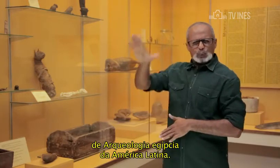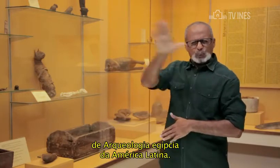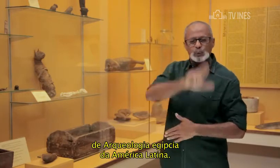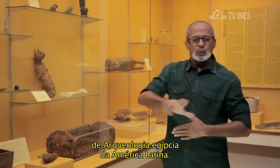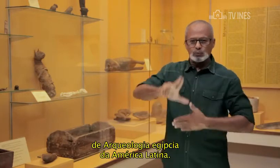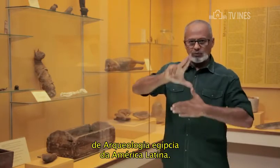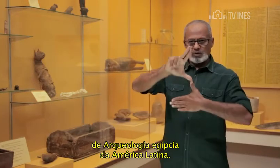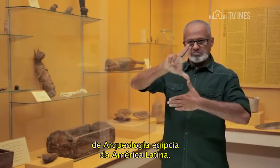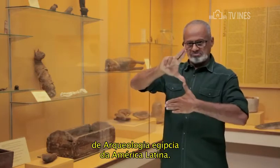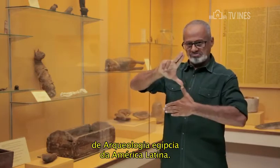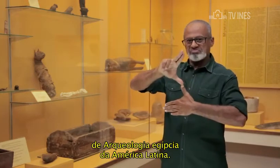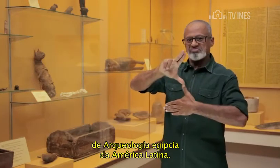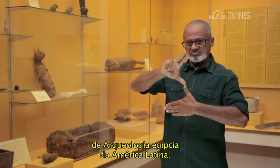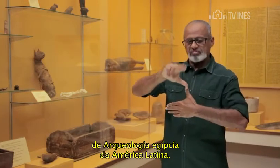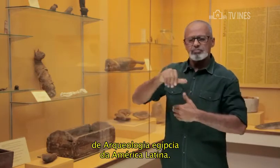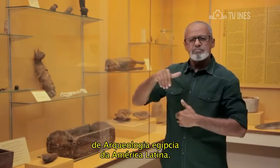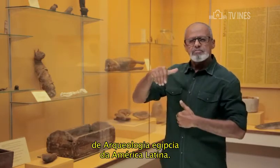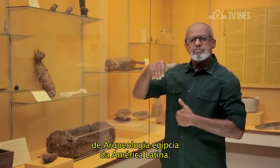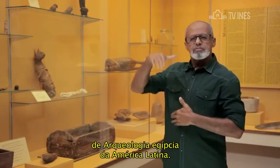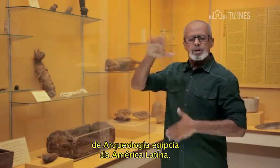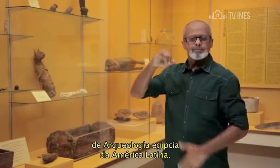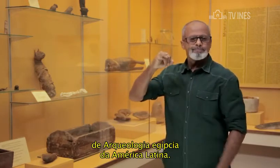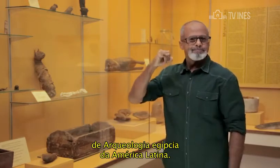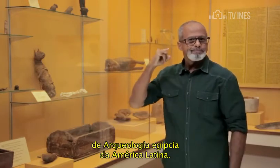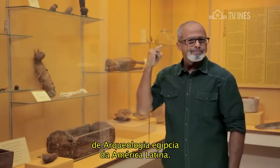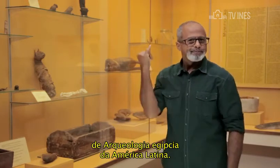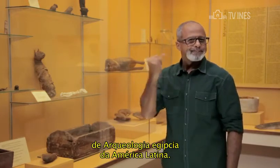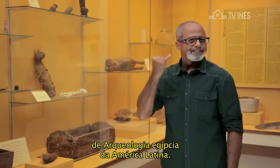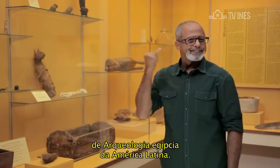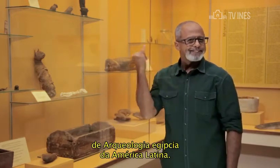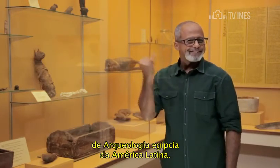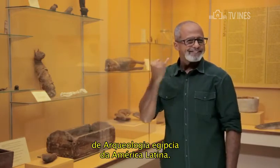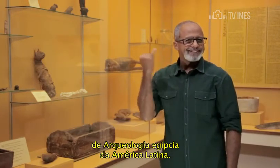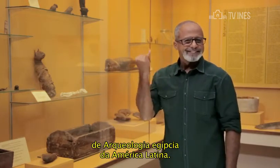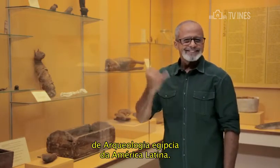da América Latina. E o